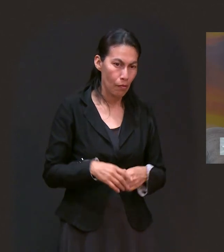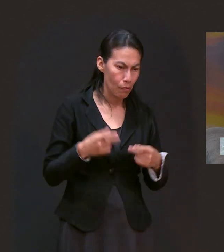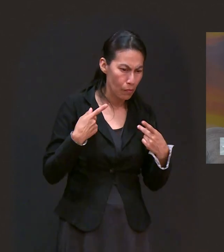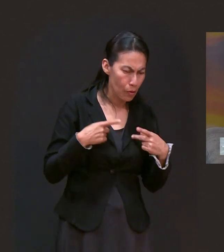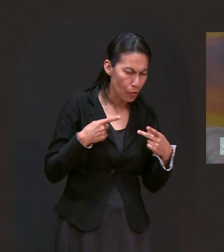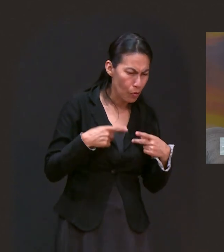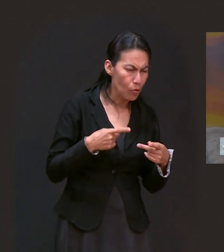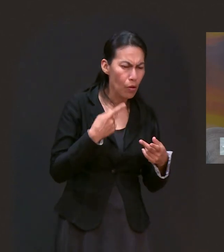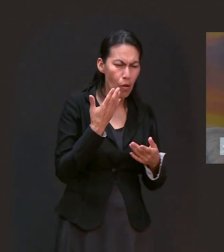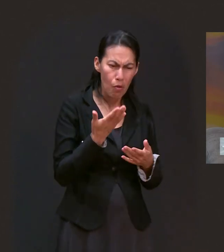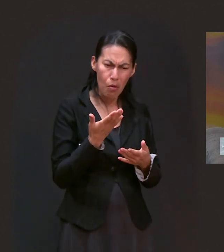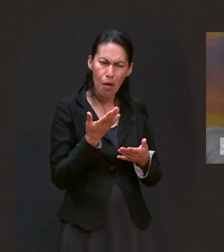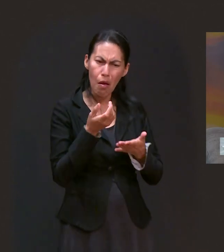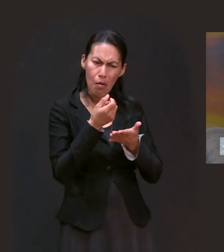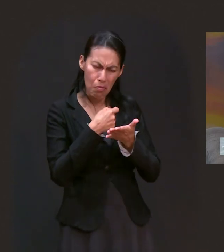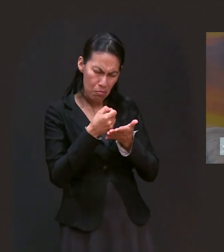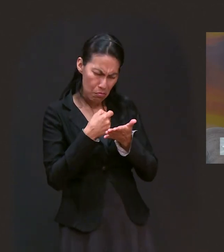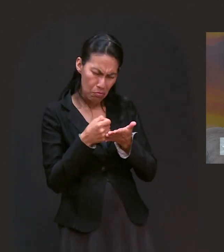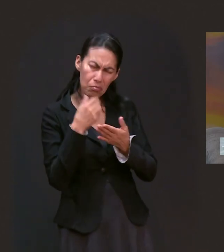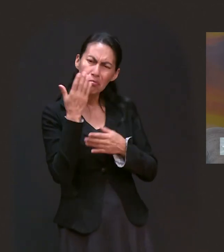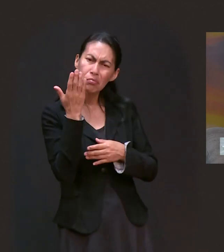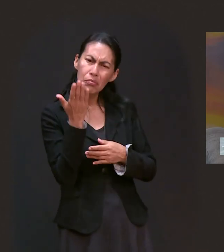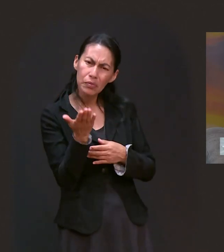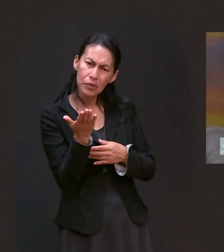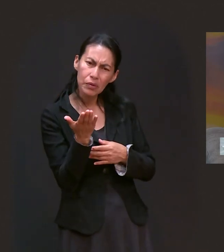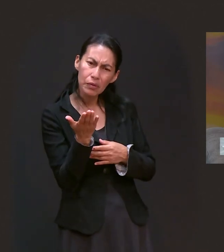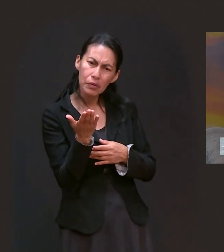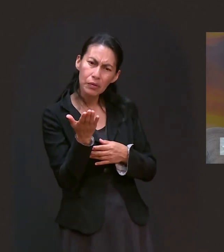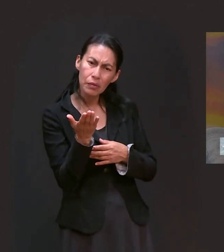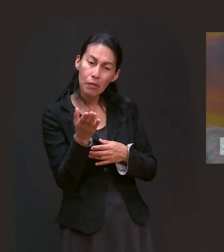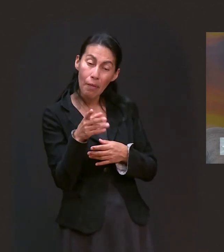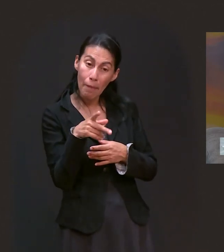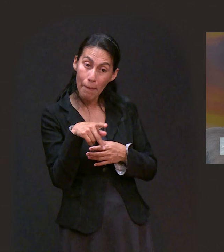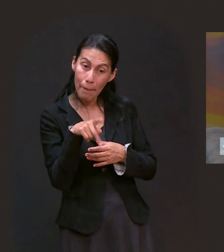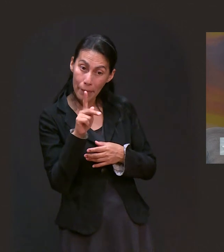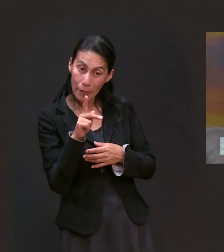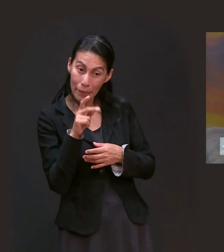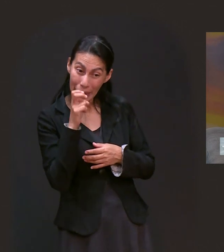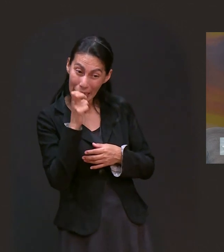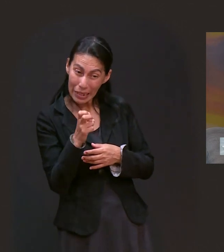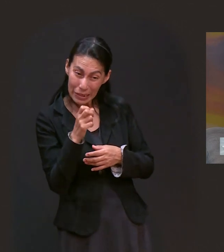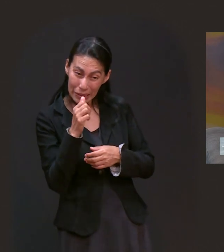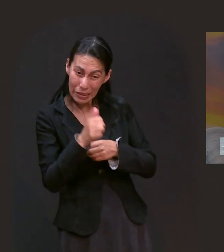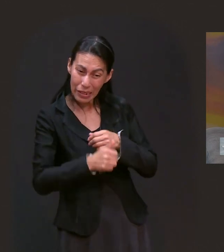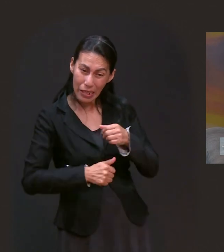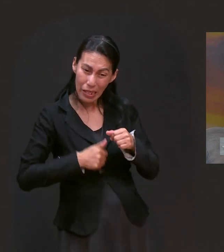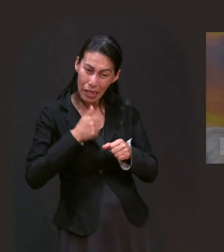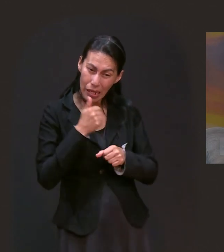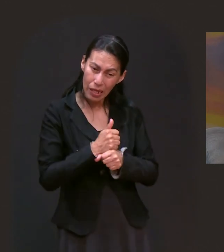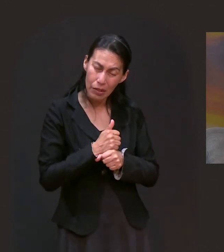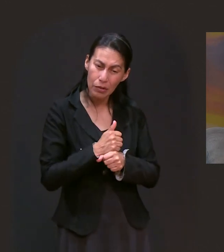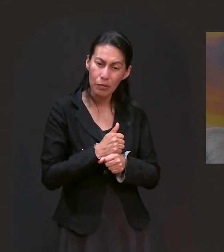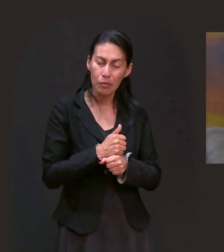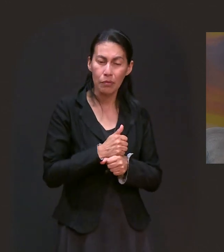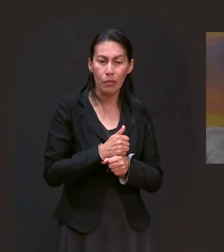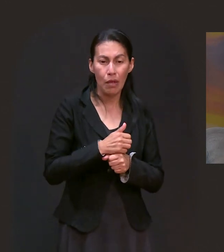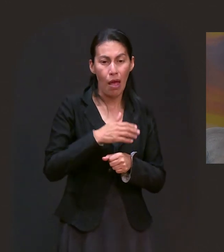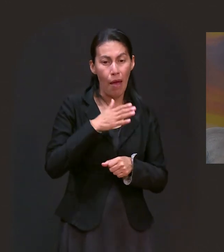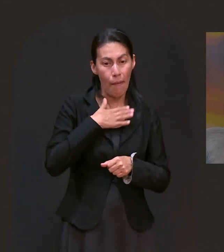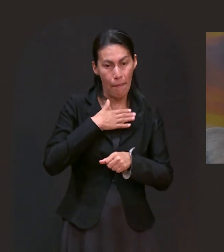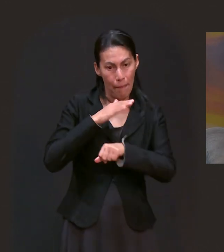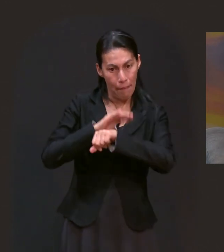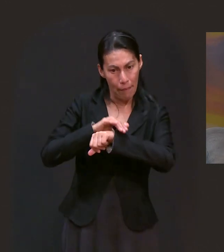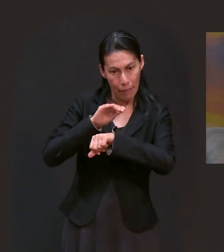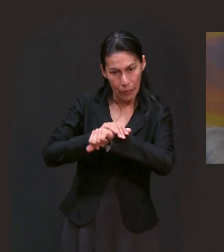claramente una la hace su solicitud todo eso verdad pero justo cuando ese año me